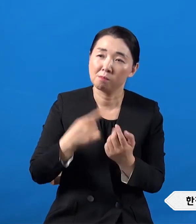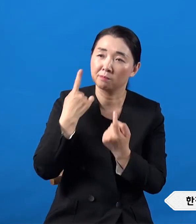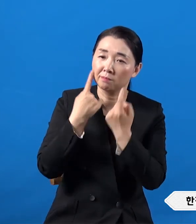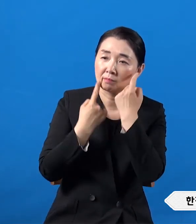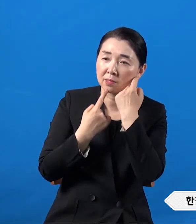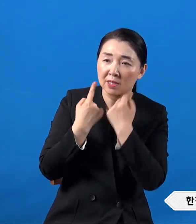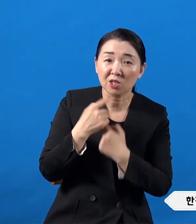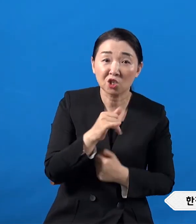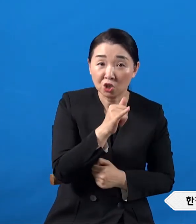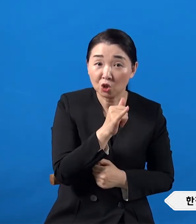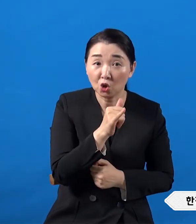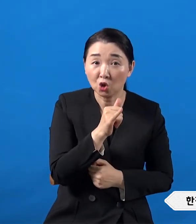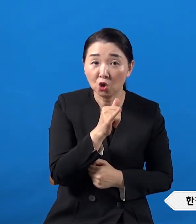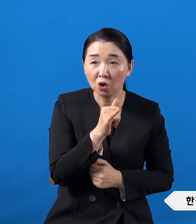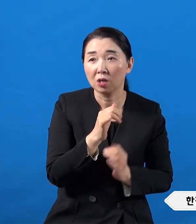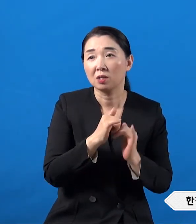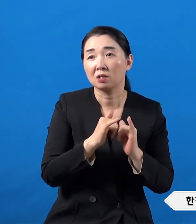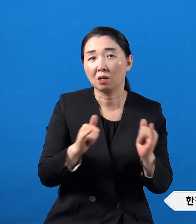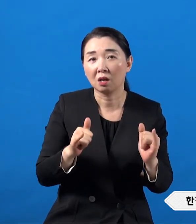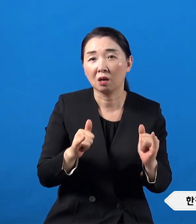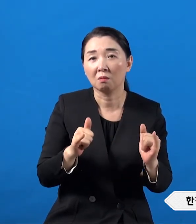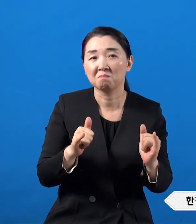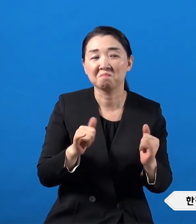마음에 상처가 있는 사람은